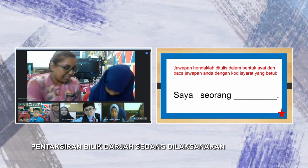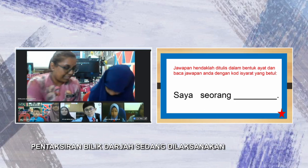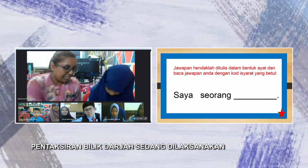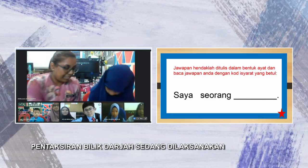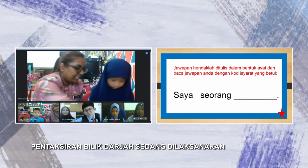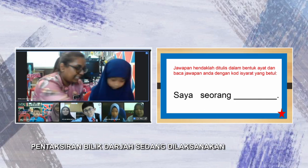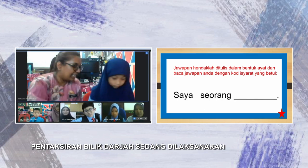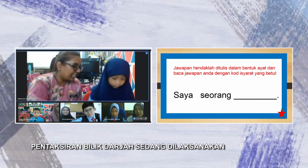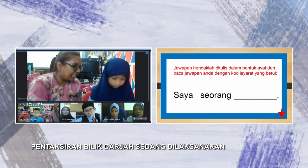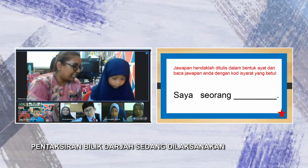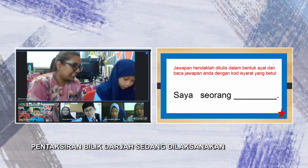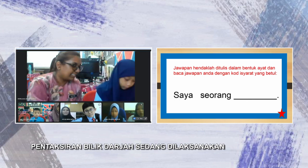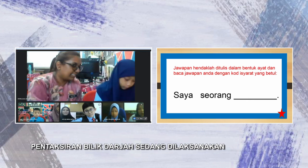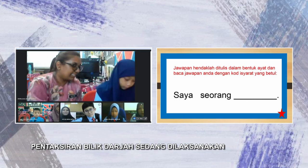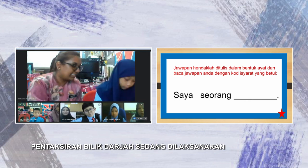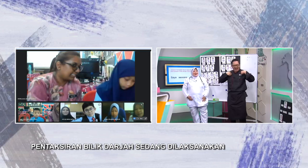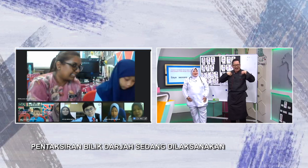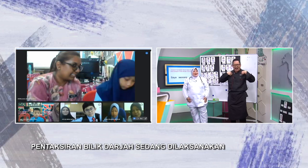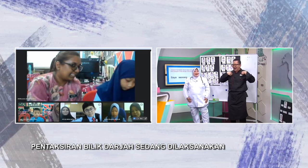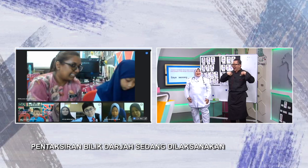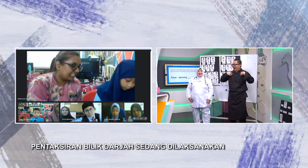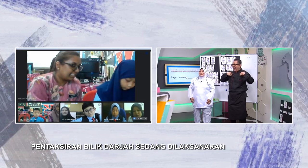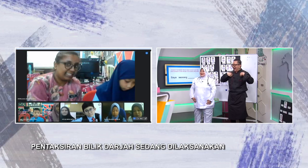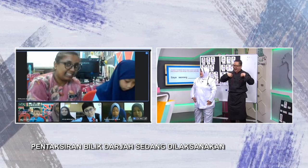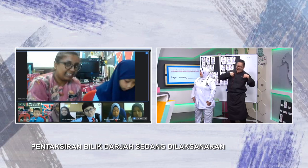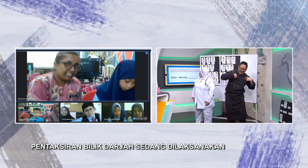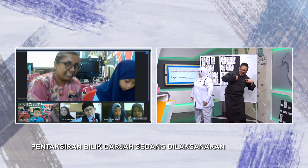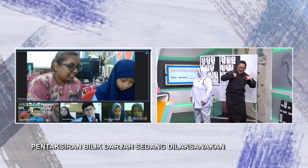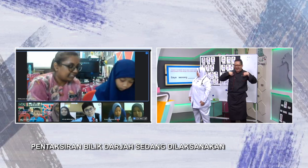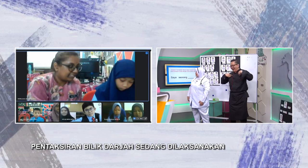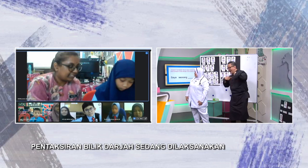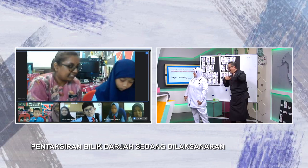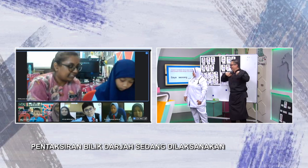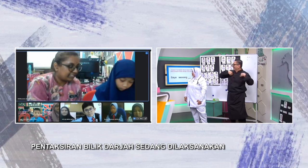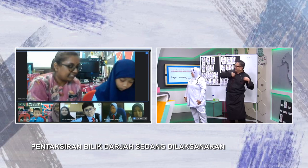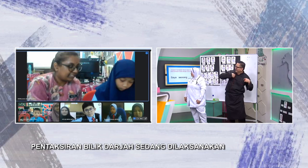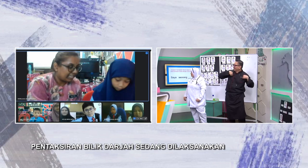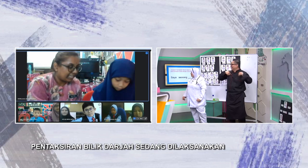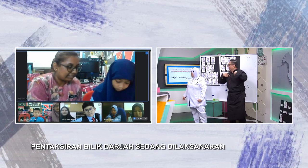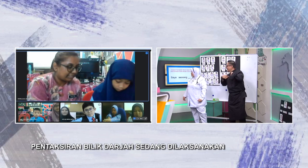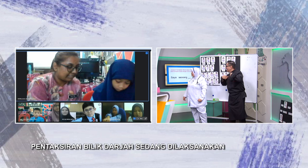Okey, clue dia ada dekat cikgu. Clue dia kat sini. Siapakah dia?